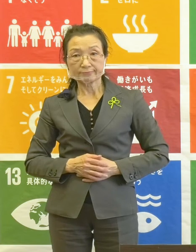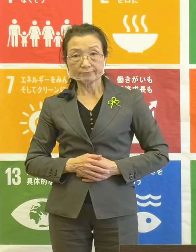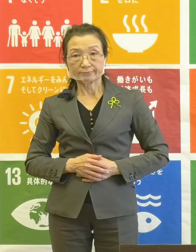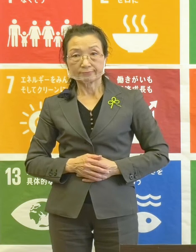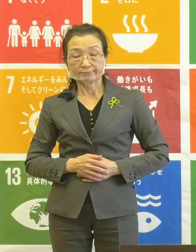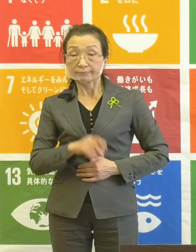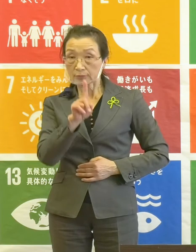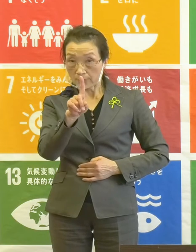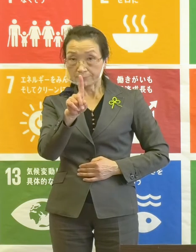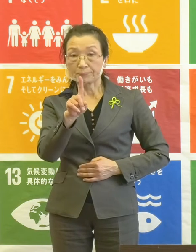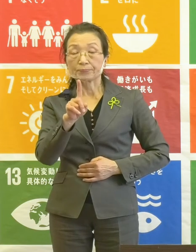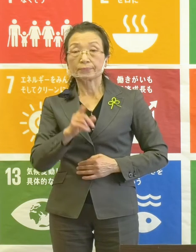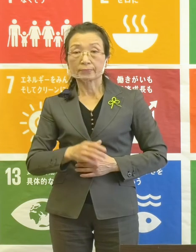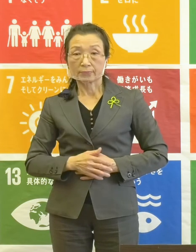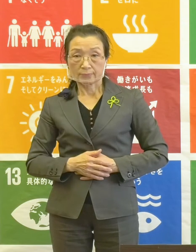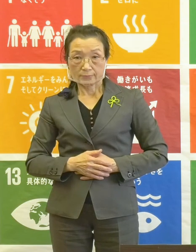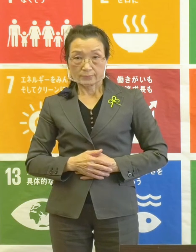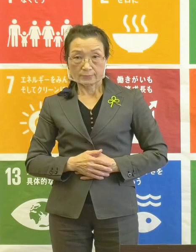括弧1番、